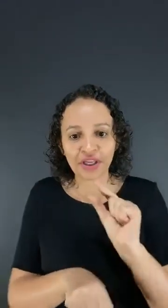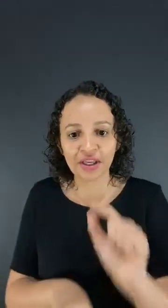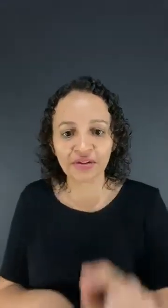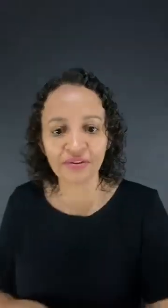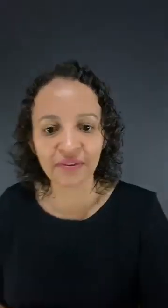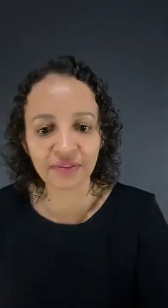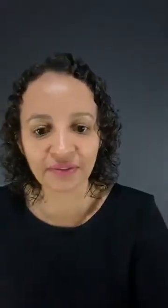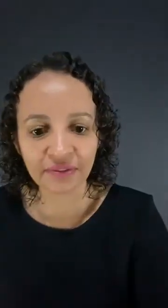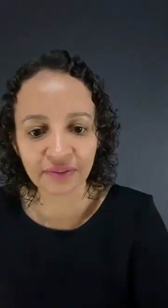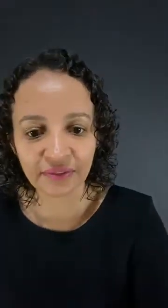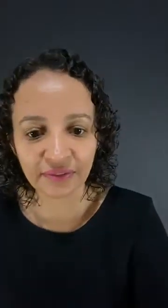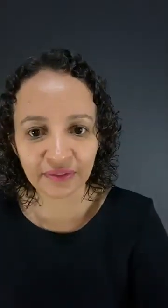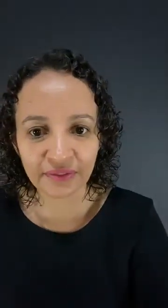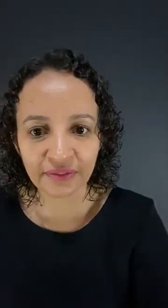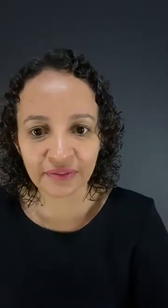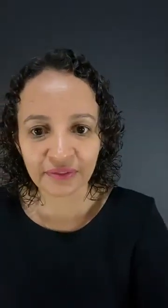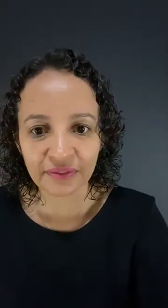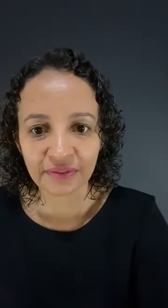um pouquinho.